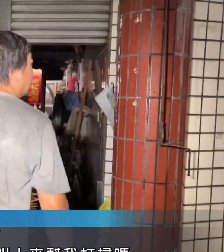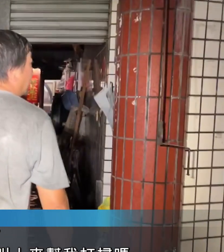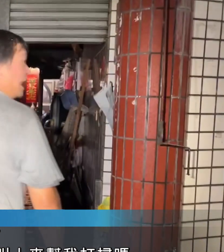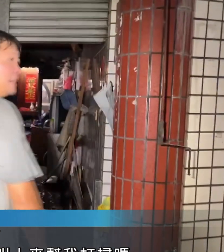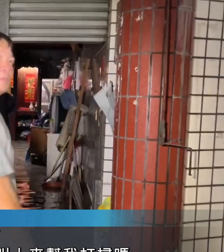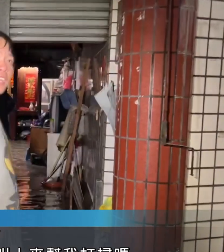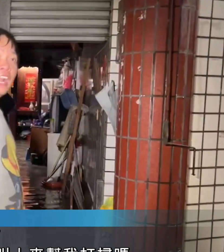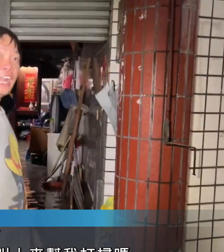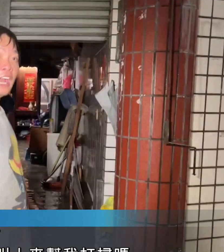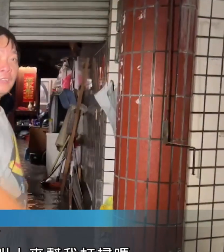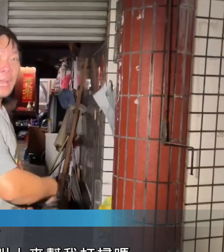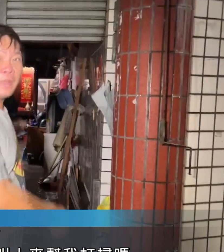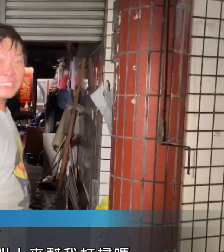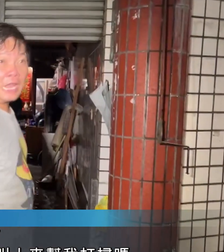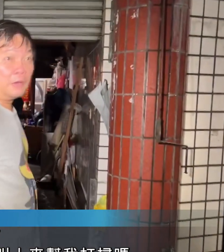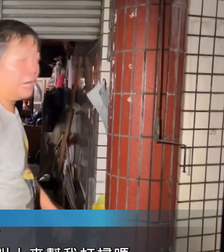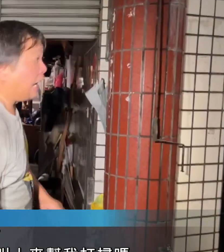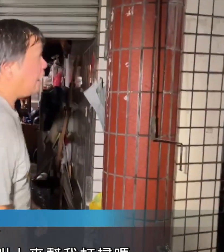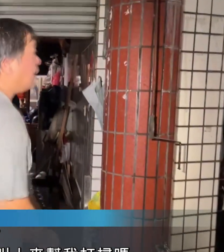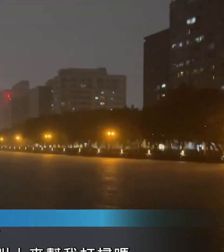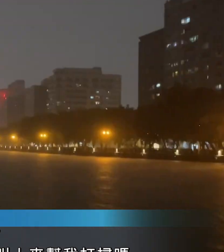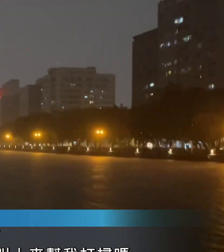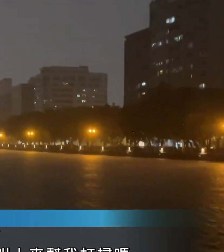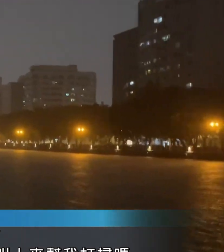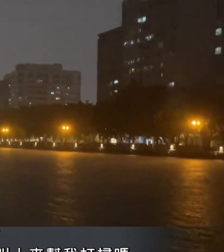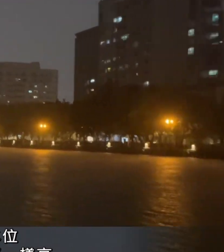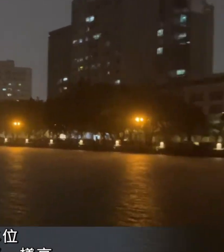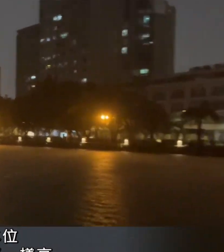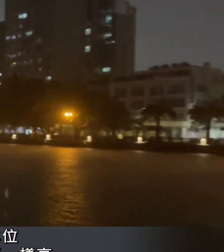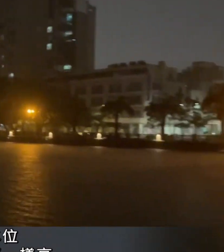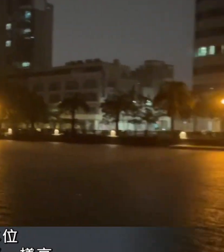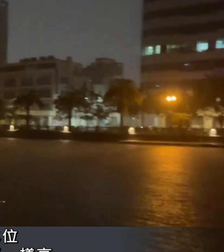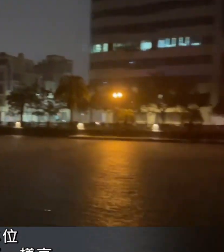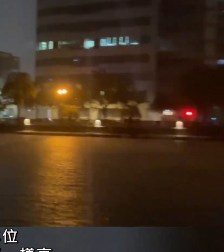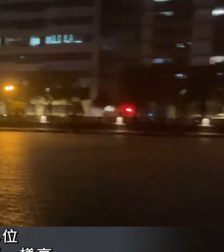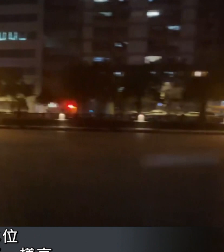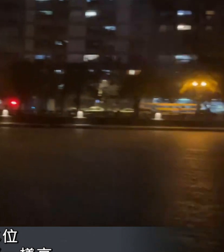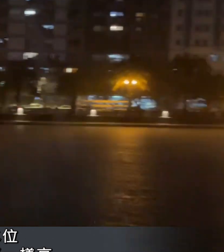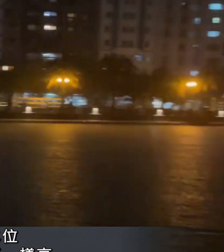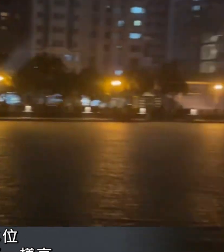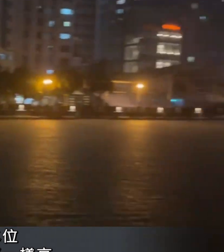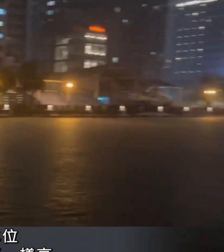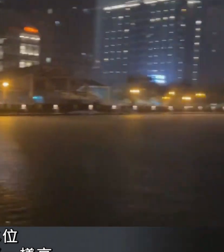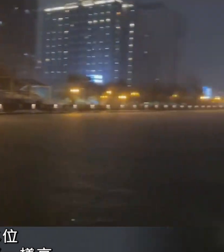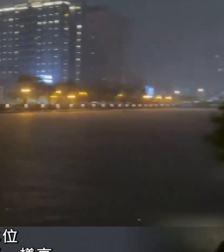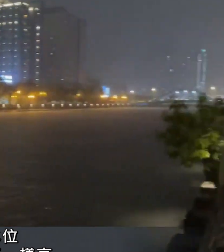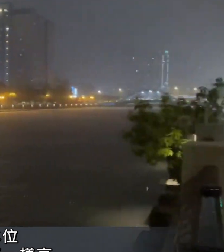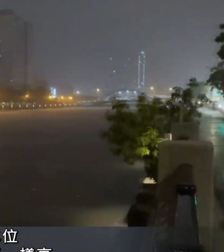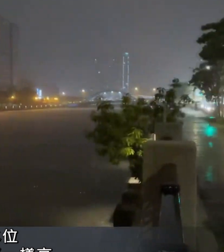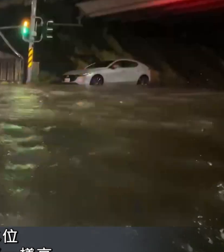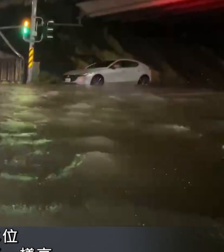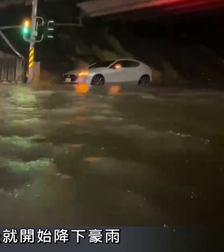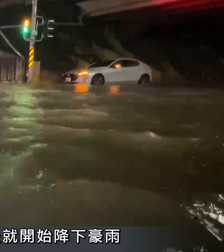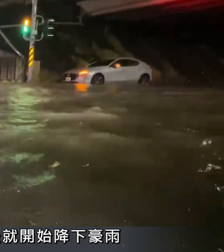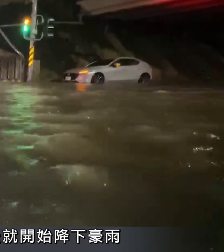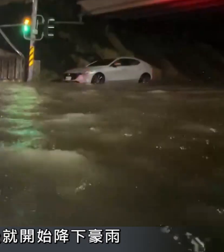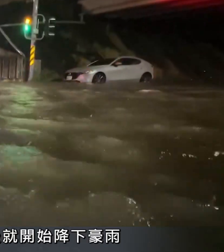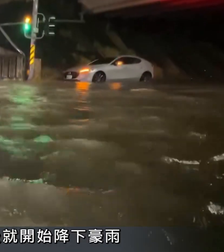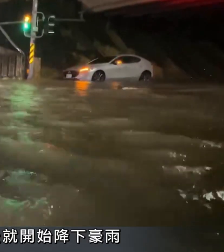啊，你要叫人来搞到边扫无啊？ 而安平区的运河水位暴涨，都要快跟路面一样高了。台南从昨天中午后